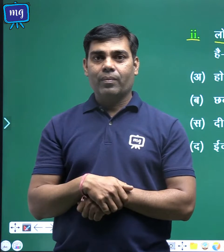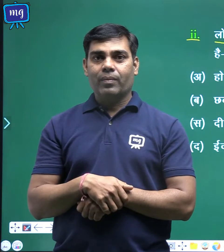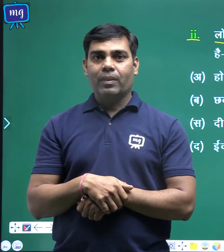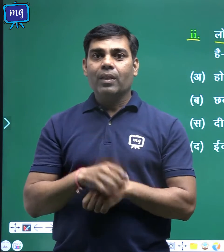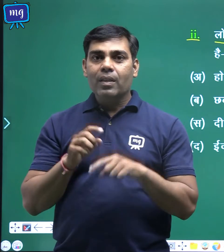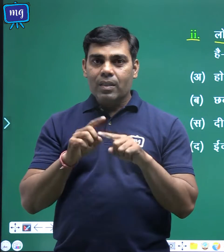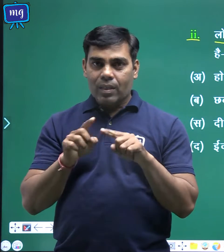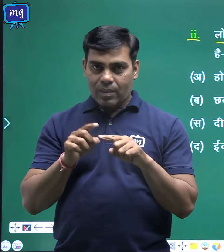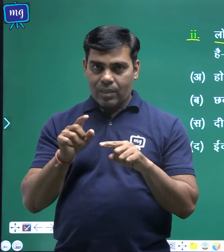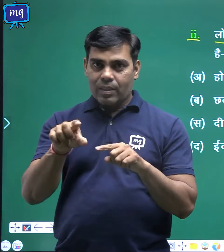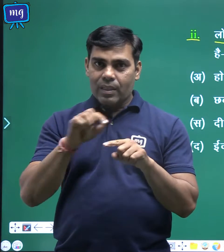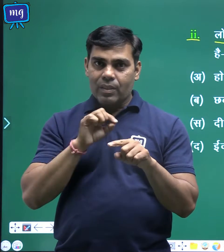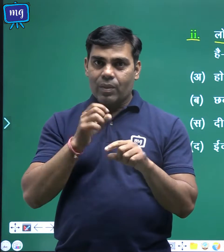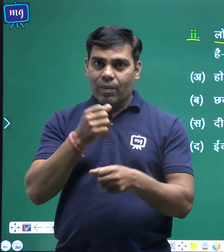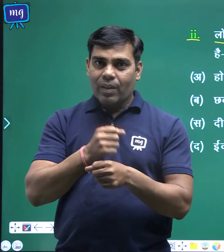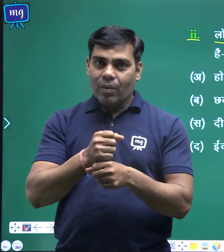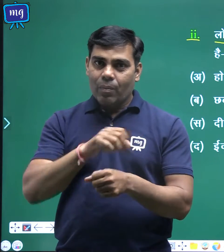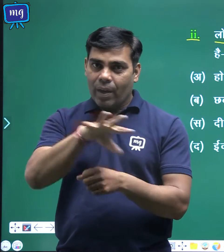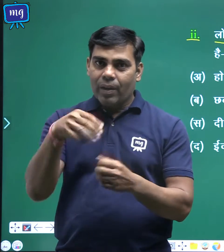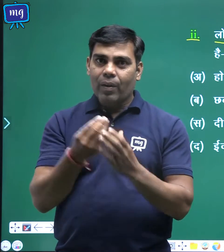लोकतंत्र की